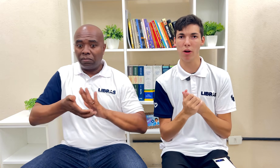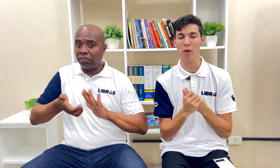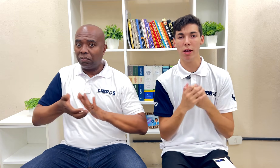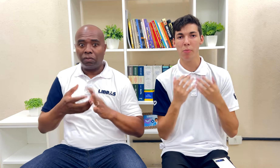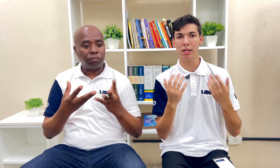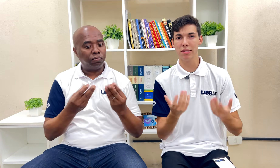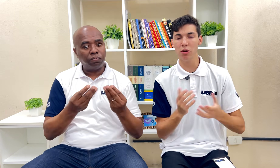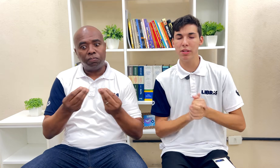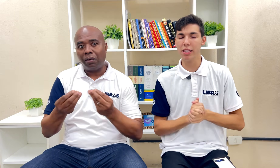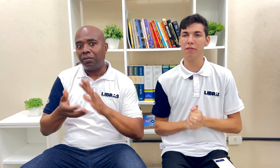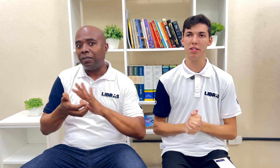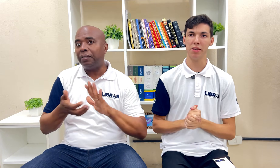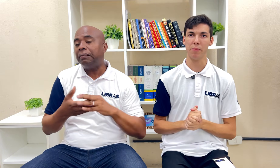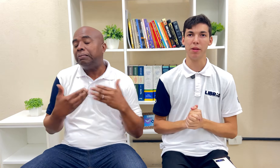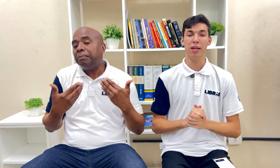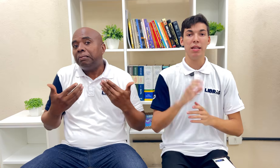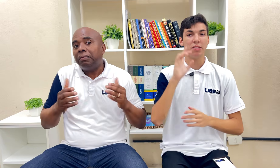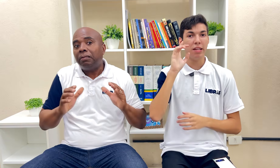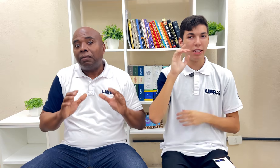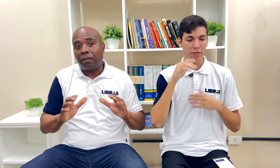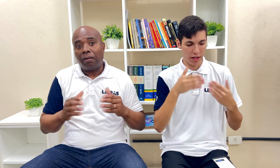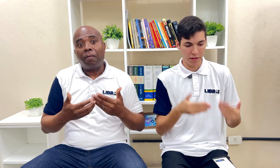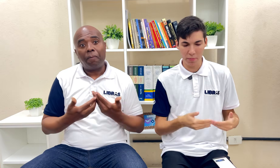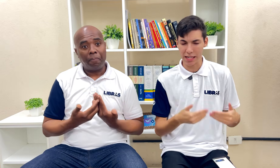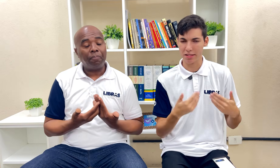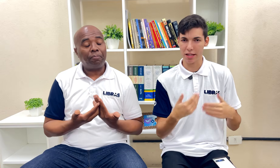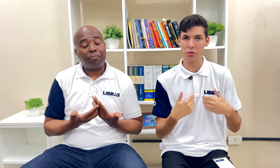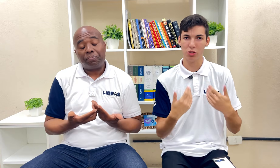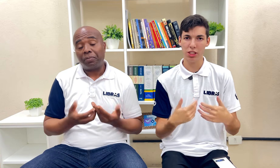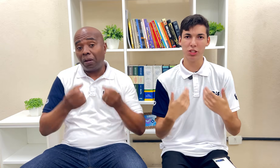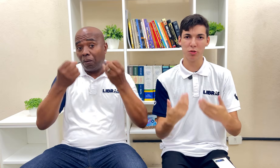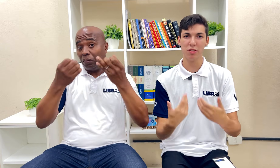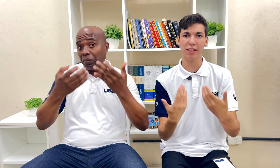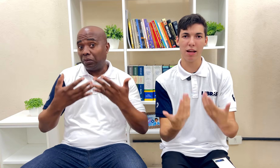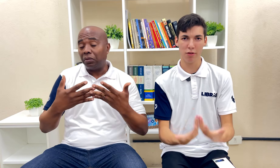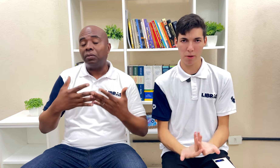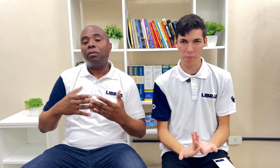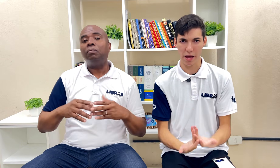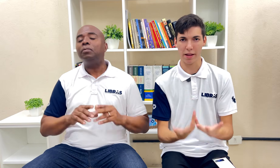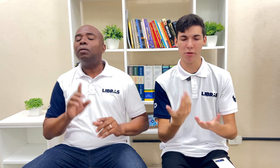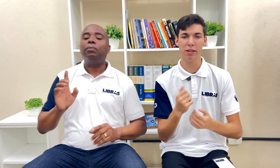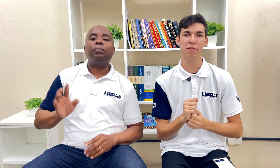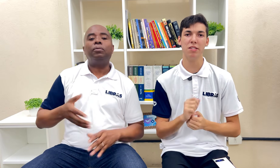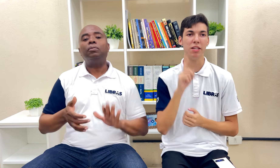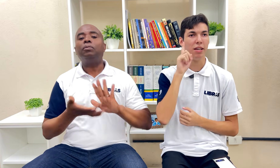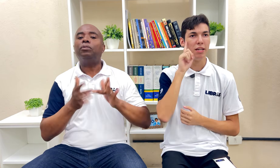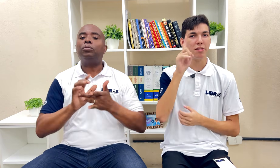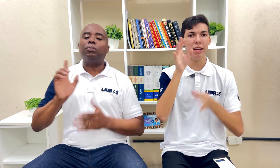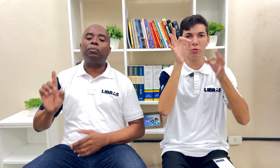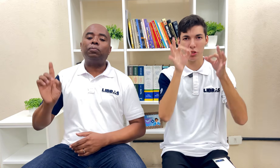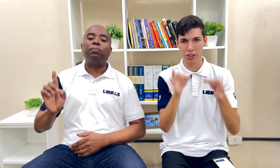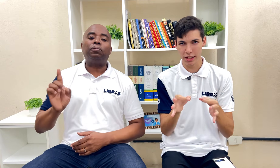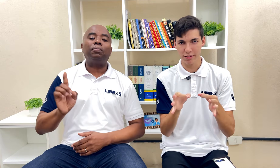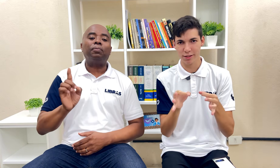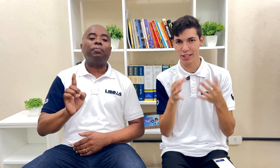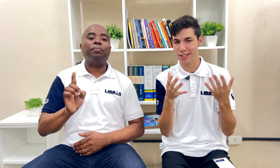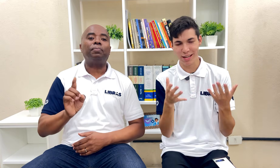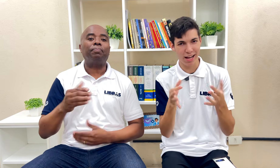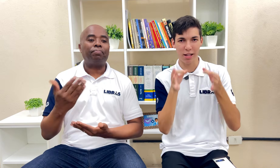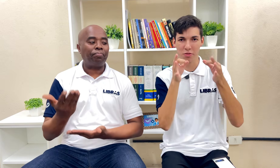visual. Porque senão eu teria que fazer, certo, ele explica, certo dia Jesus andava numa praia. Eu teria que fazer, certo dia, já está errado,